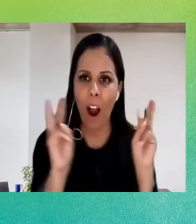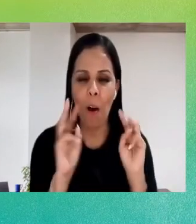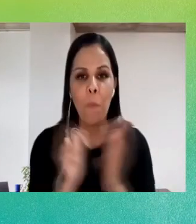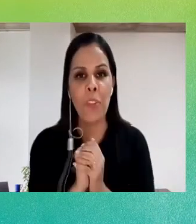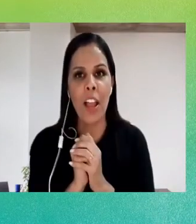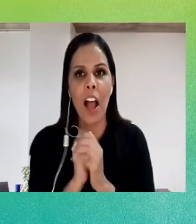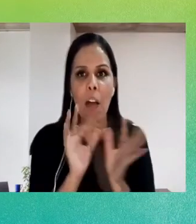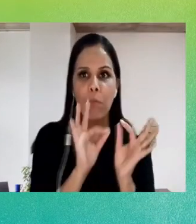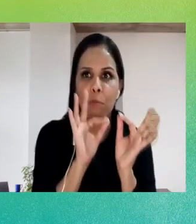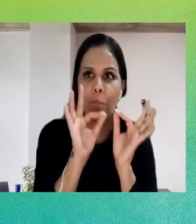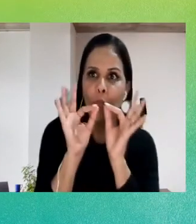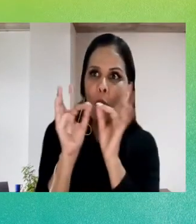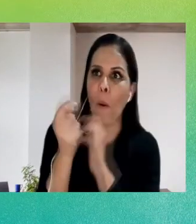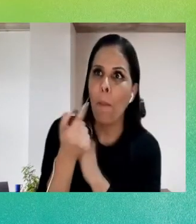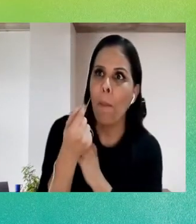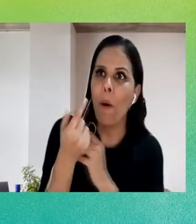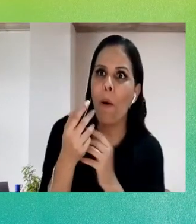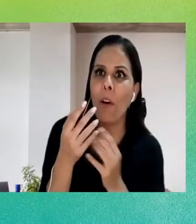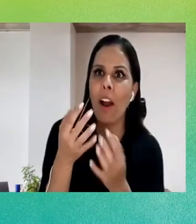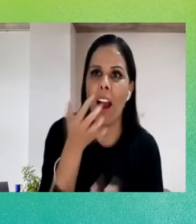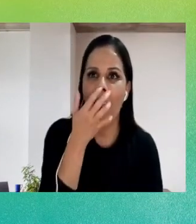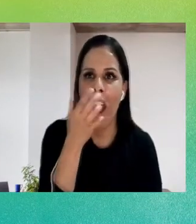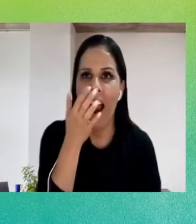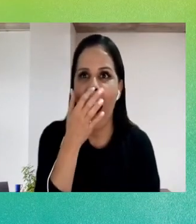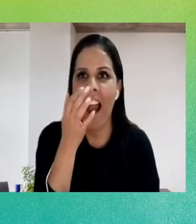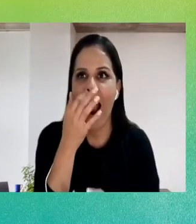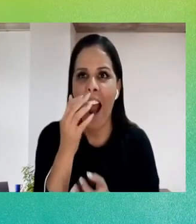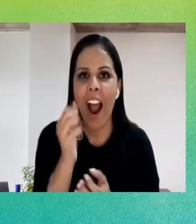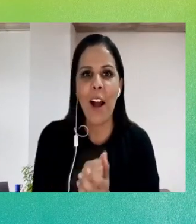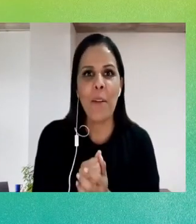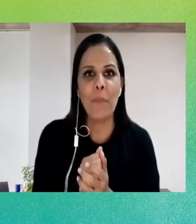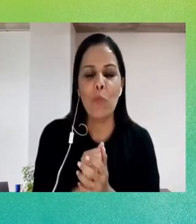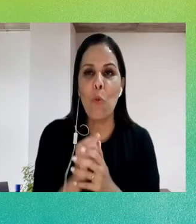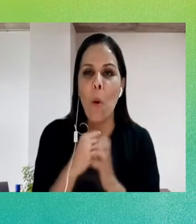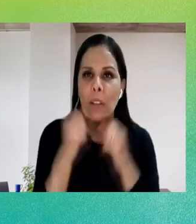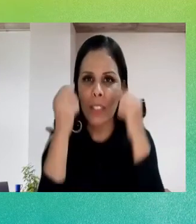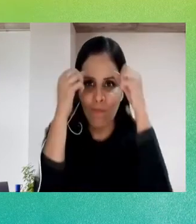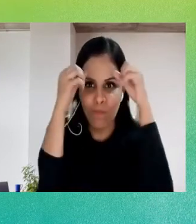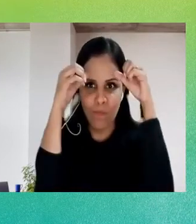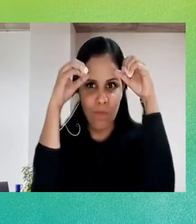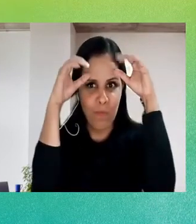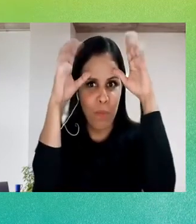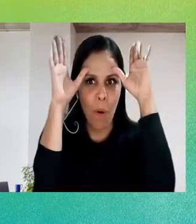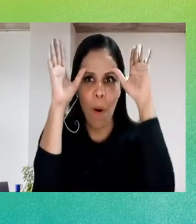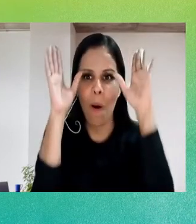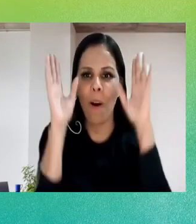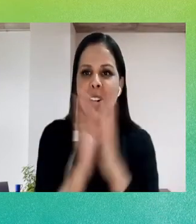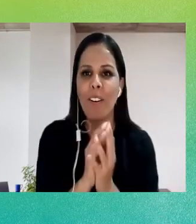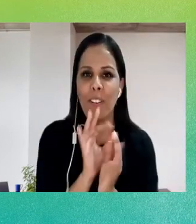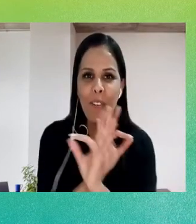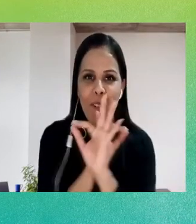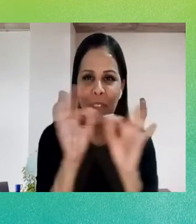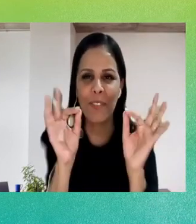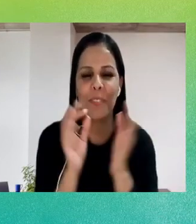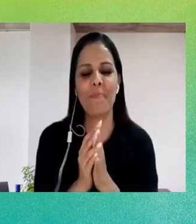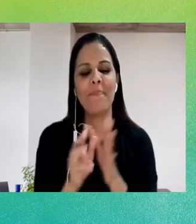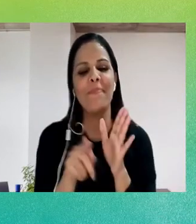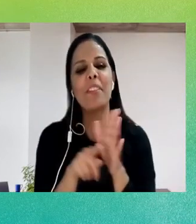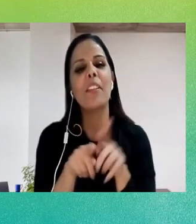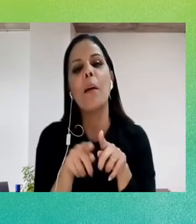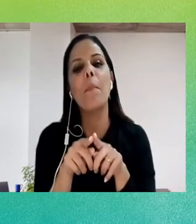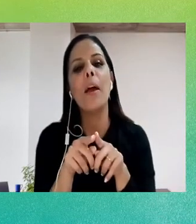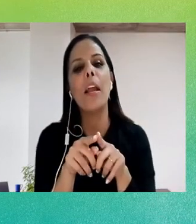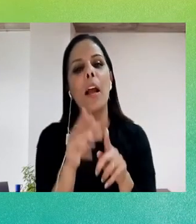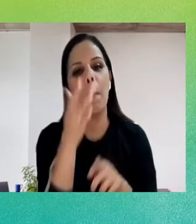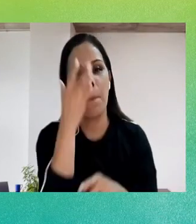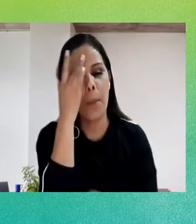foi sensacional, super enriquecedor. Aí temos um relato